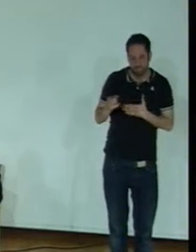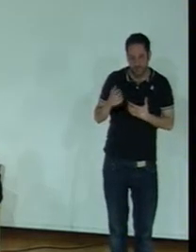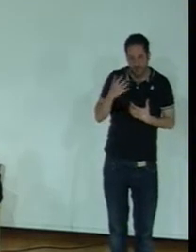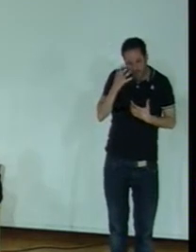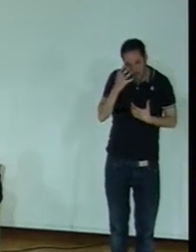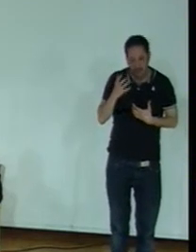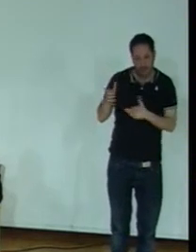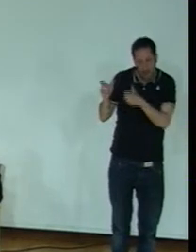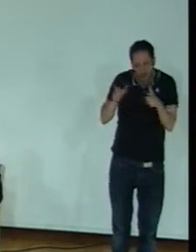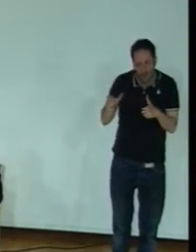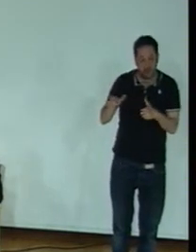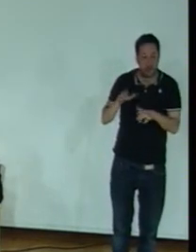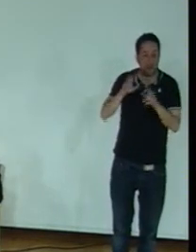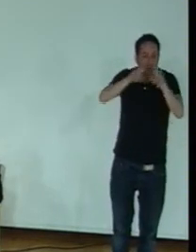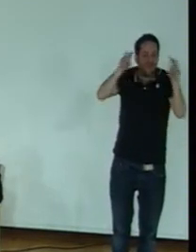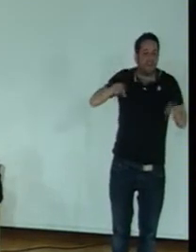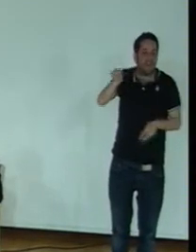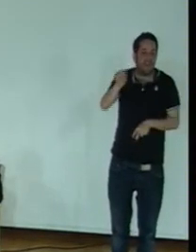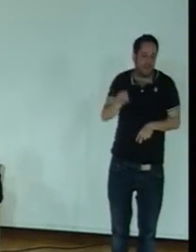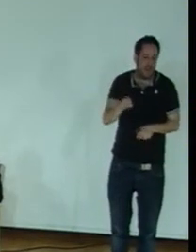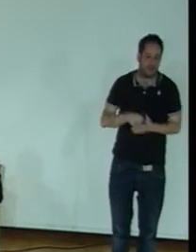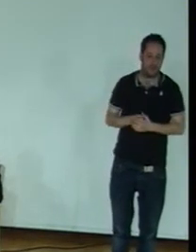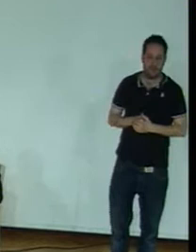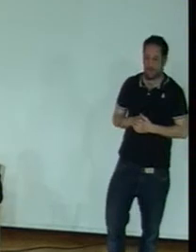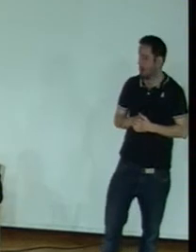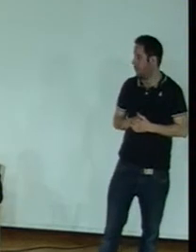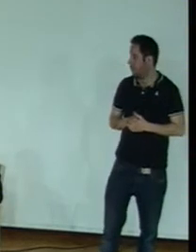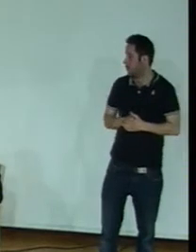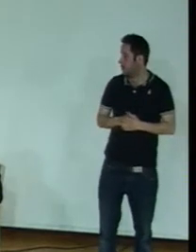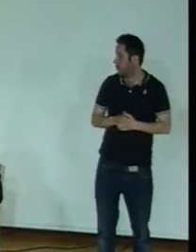personne. Donc a priori, 11 000...